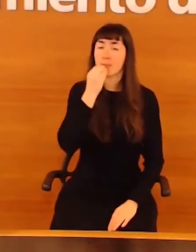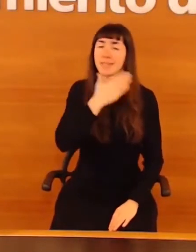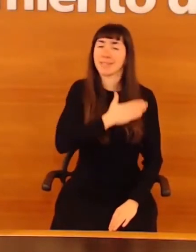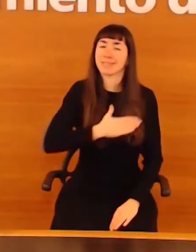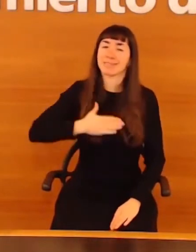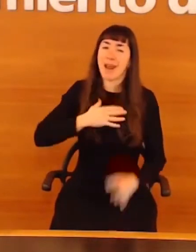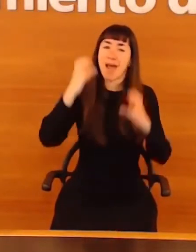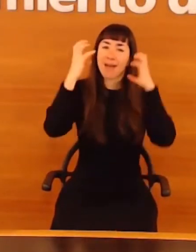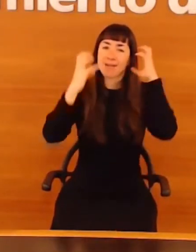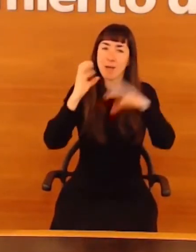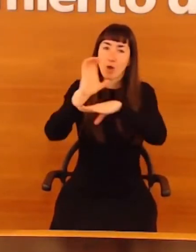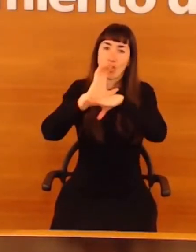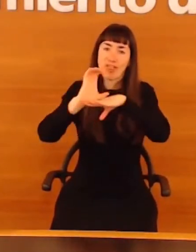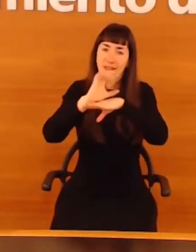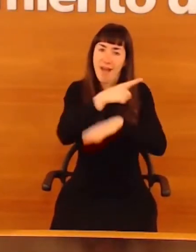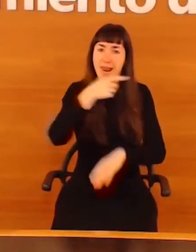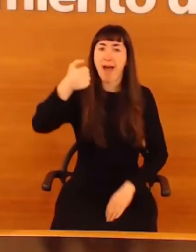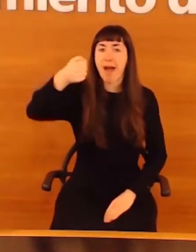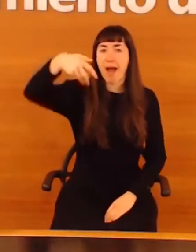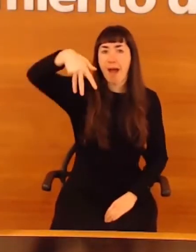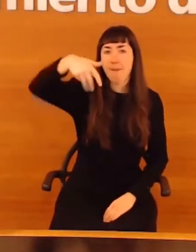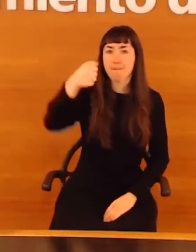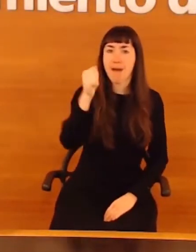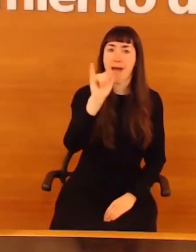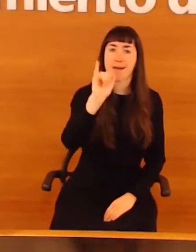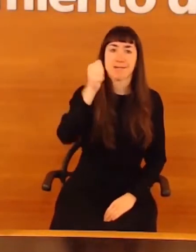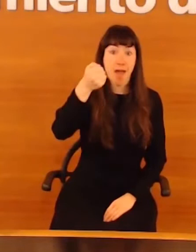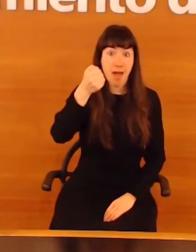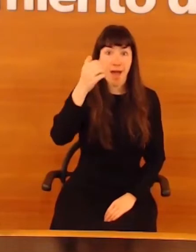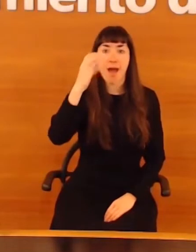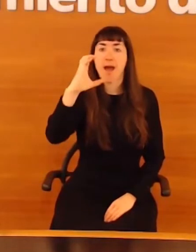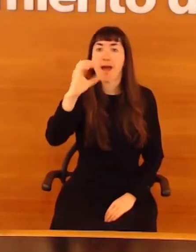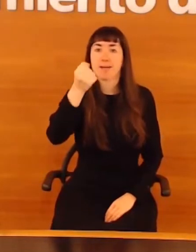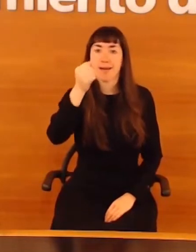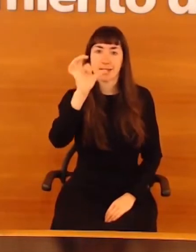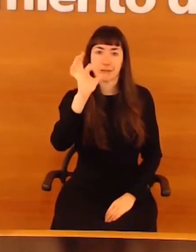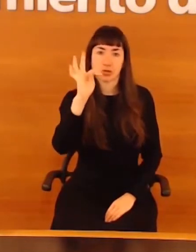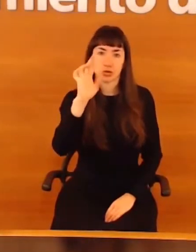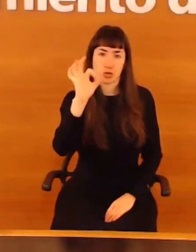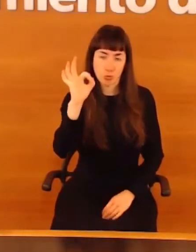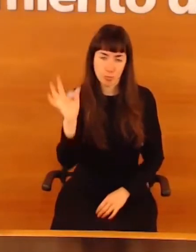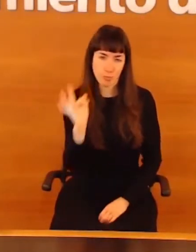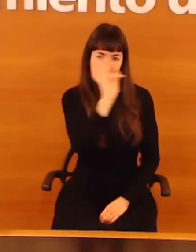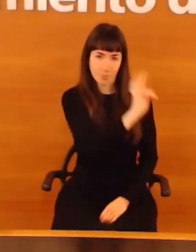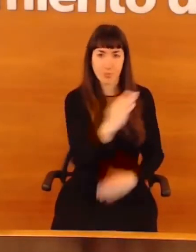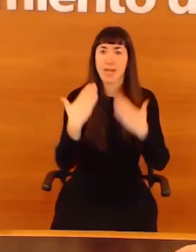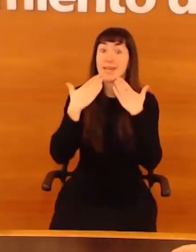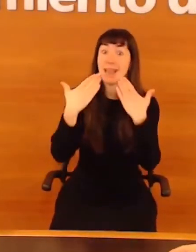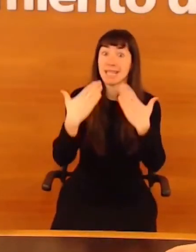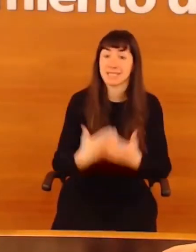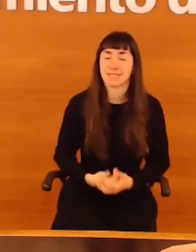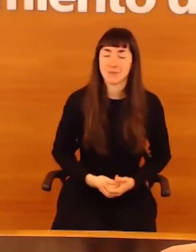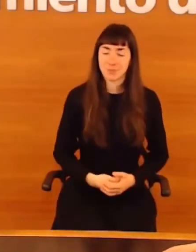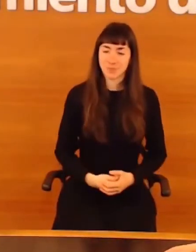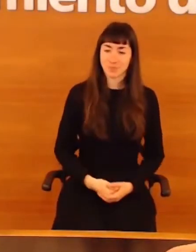Bienestar Animal, Amaya Castro, que dará las indicaciones y las últimas instrucciones oportunas. Gracias.